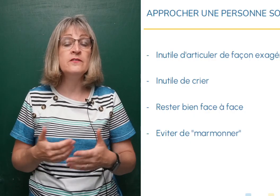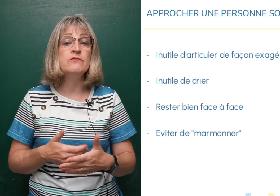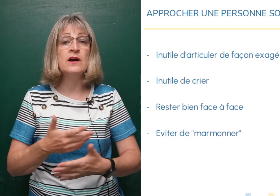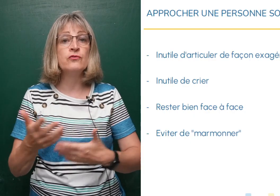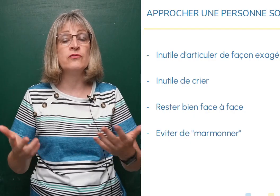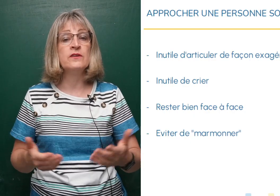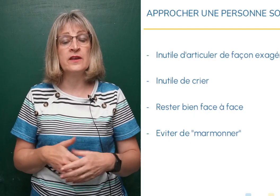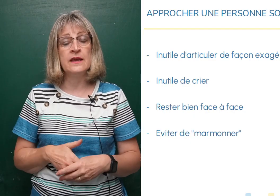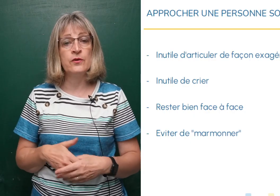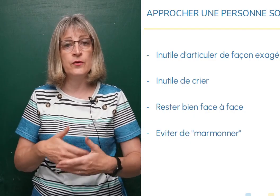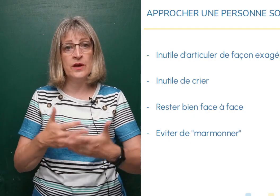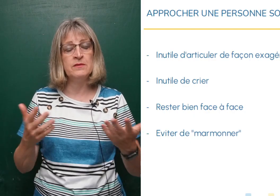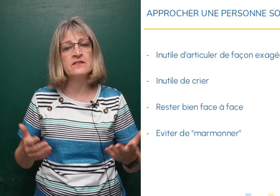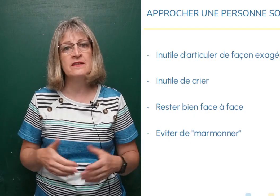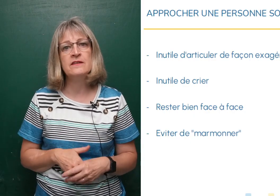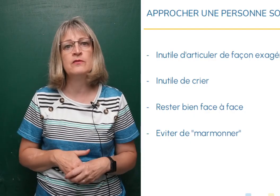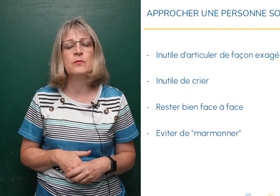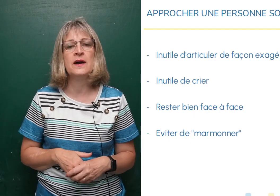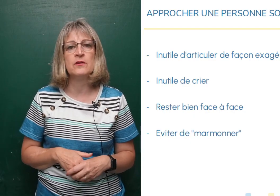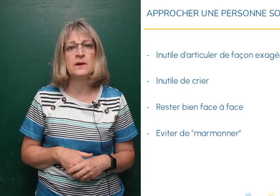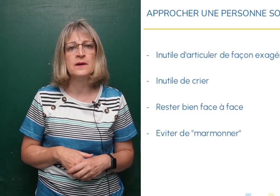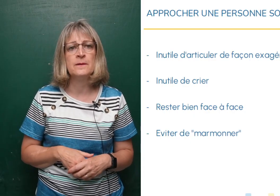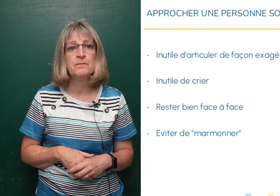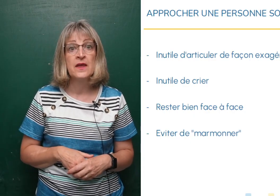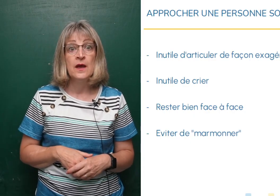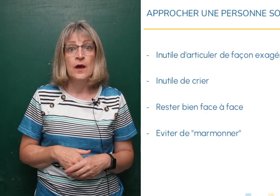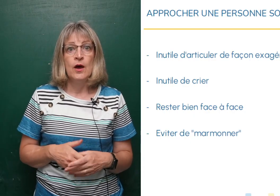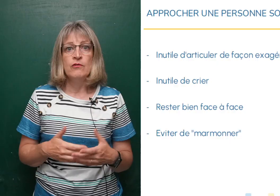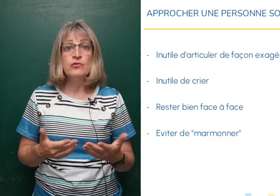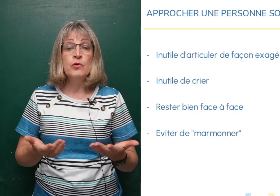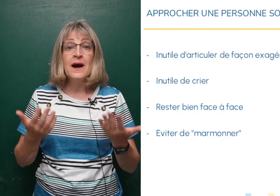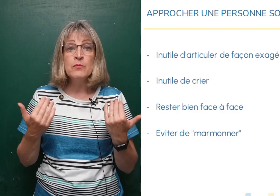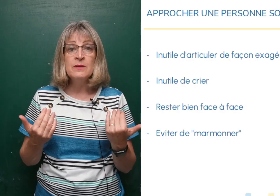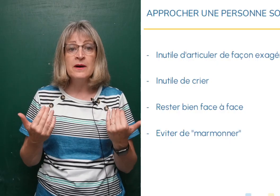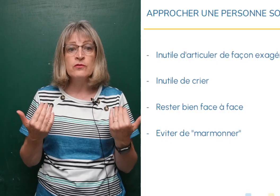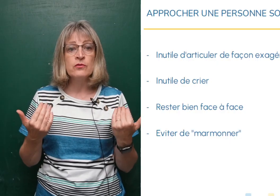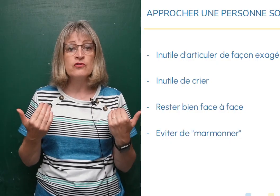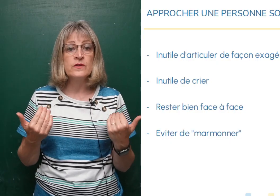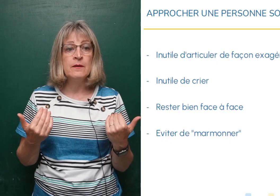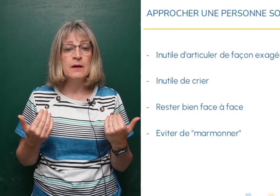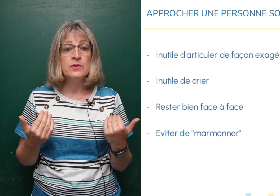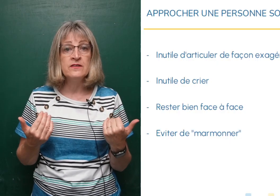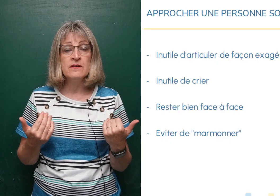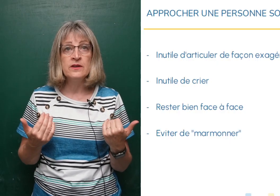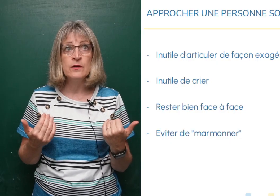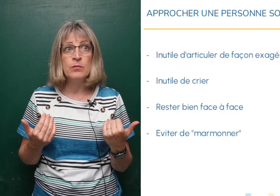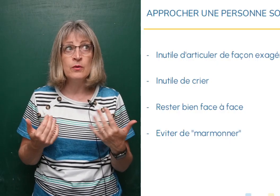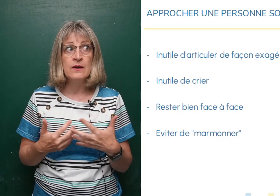la recevez dans un accueil administratif, par exemple, hein. Vous ne marmonnez pas, parce que quand je veux dire marmonner, c'est-à-dire vous dites bon, alors comment